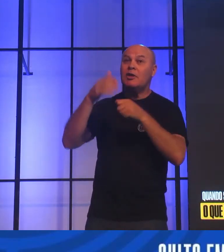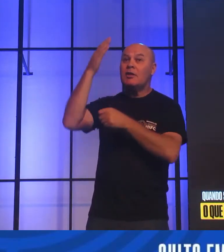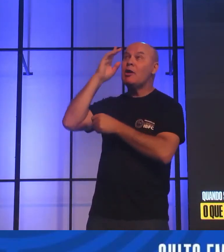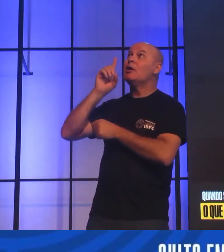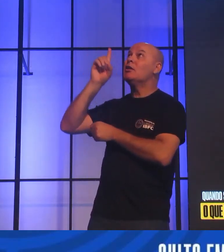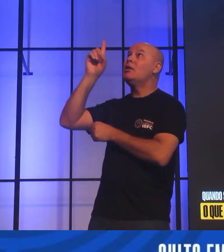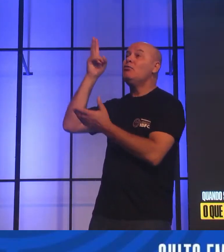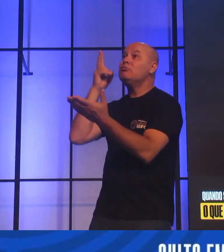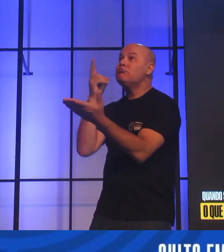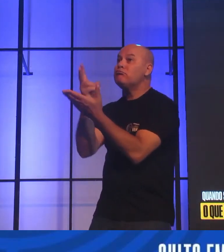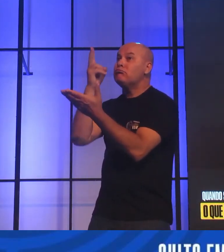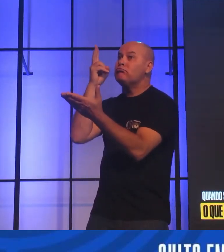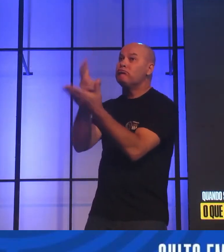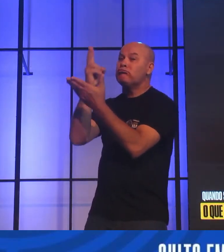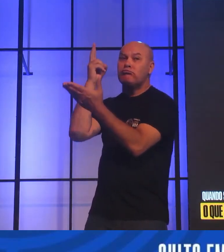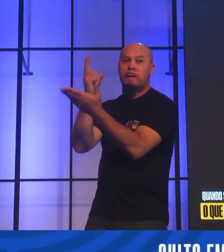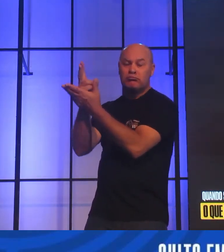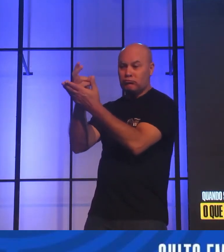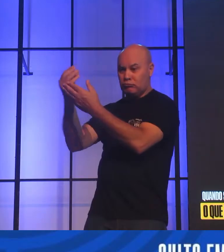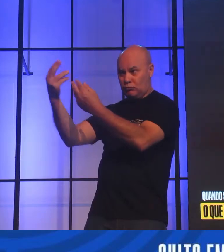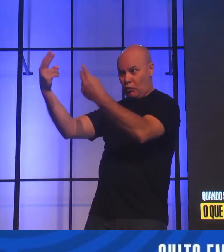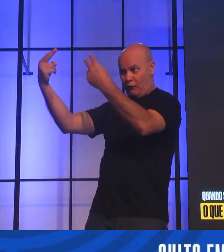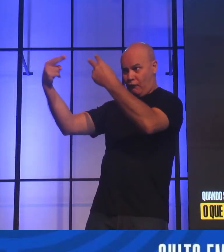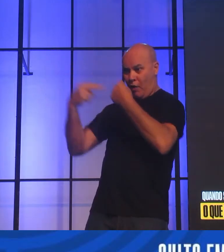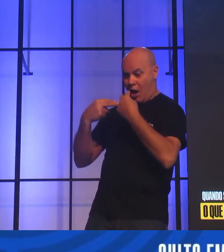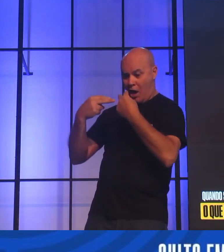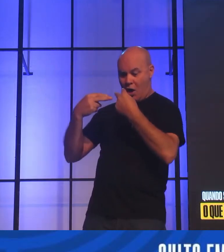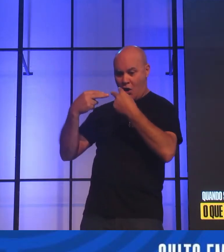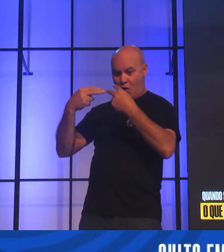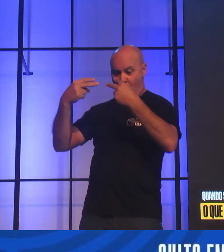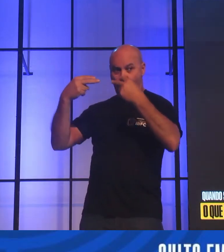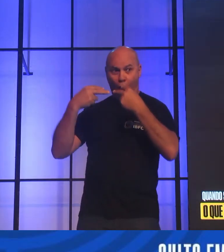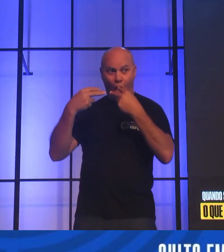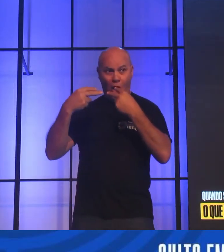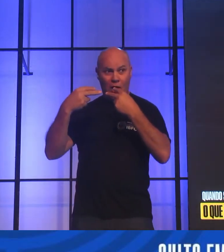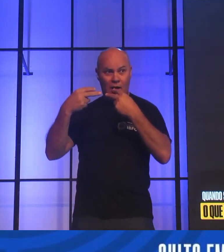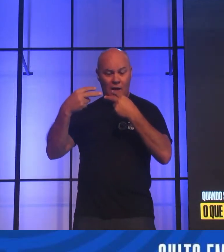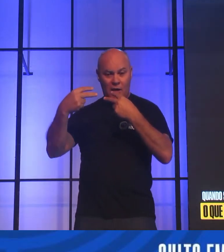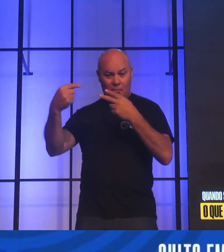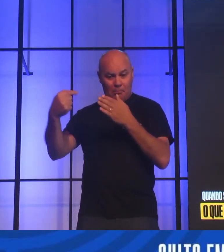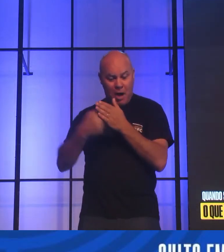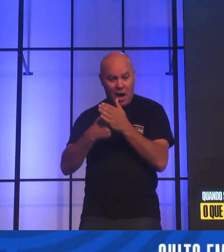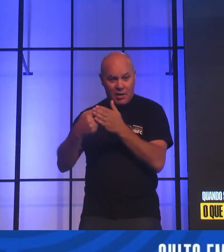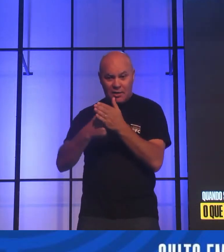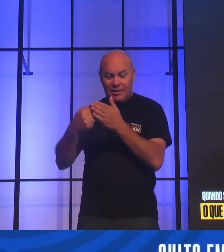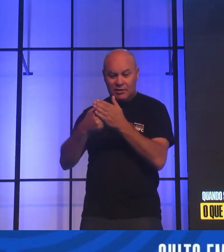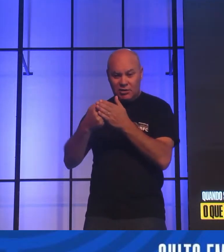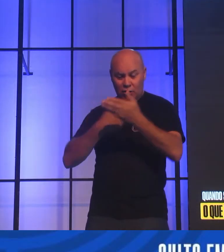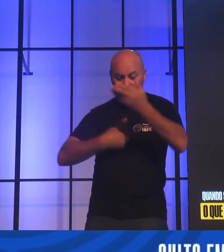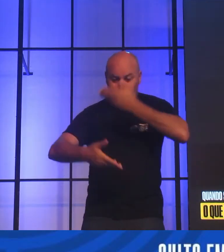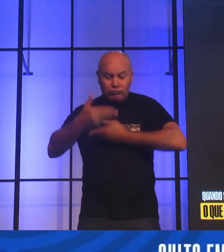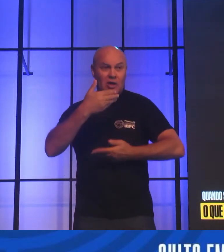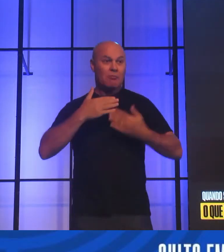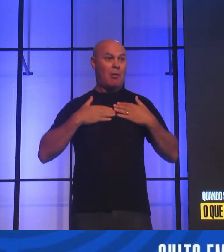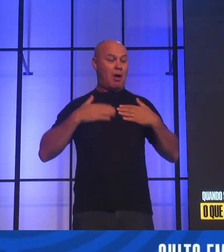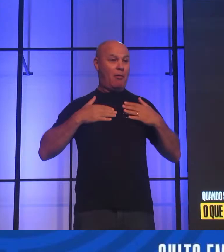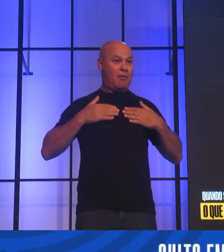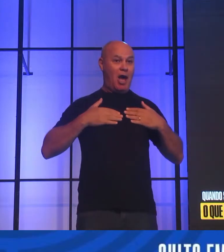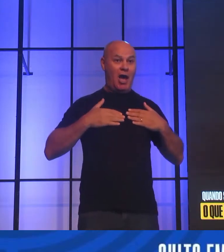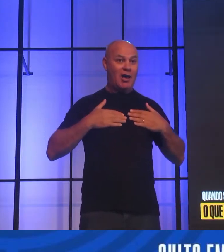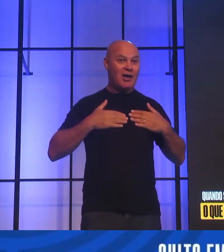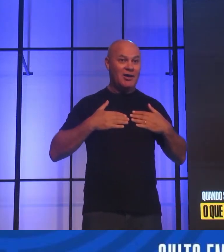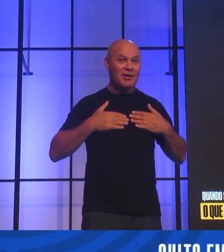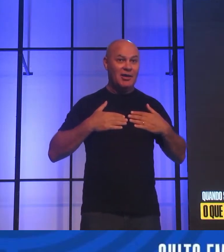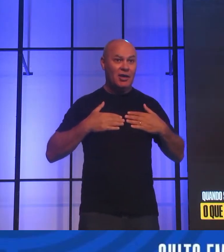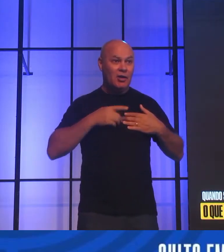coisas. Deus age em todas as coisas para o bem daqueles que o amam, dos que foram chamados de acordo